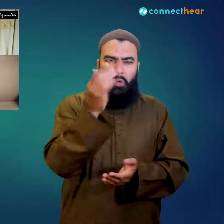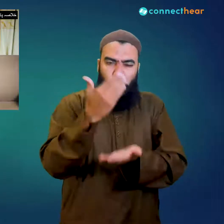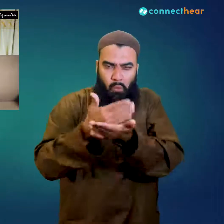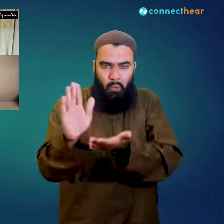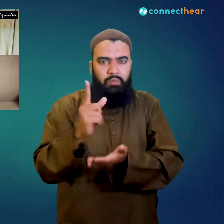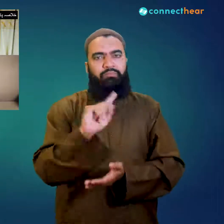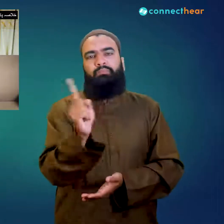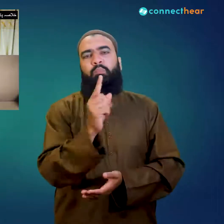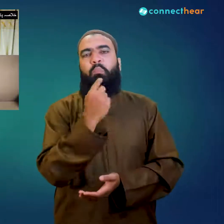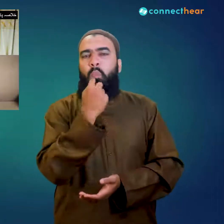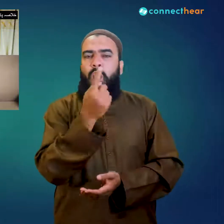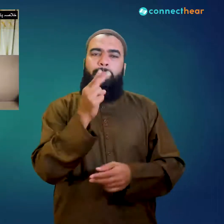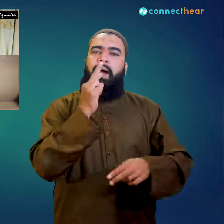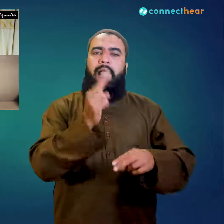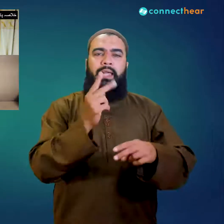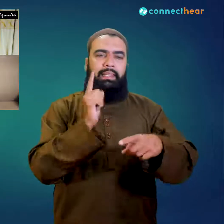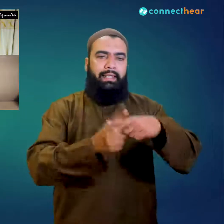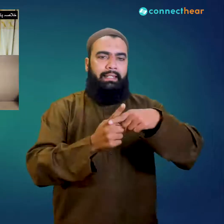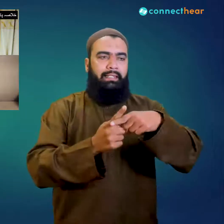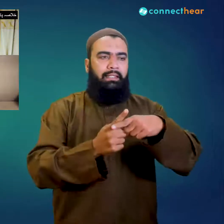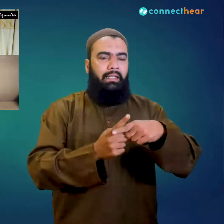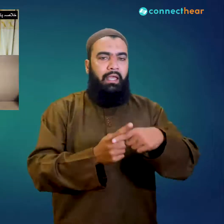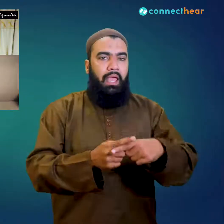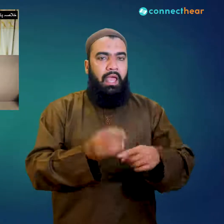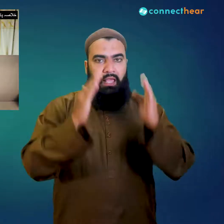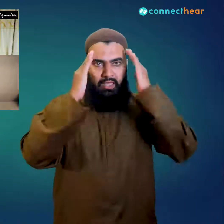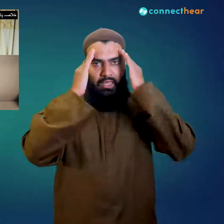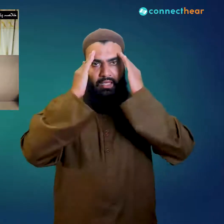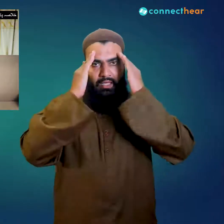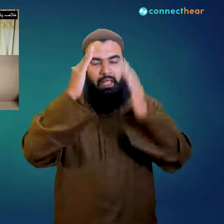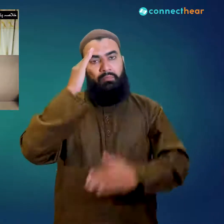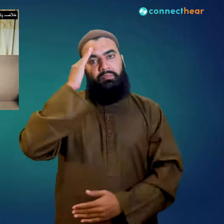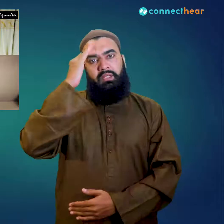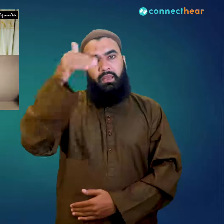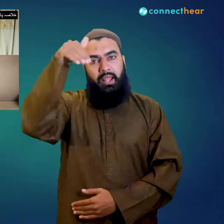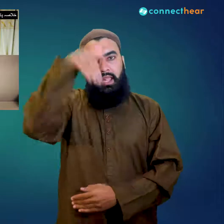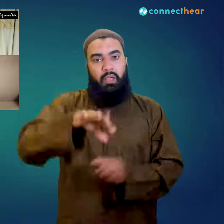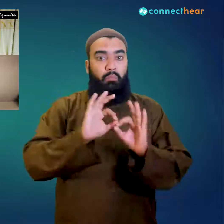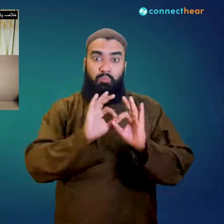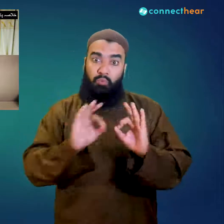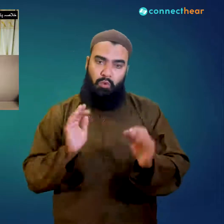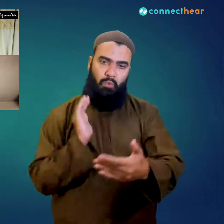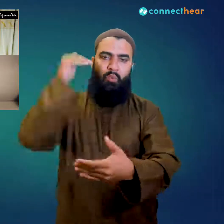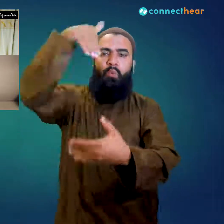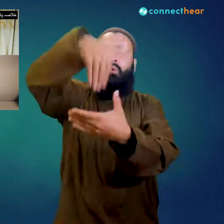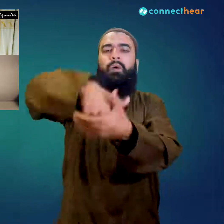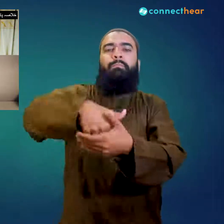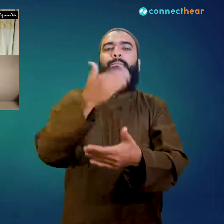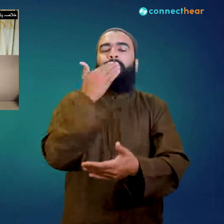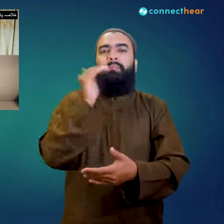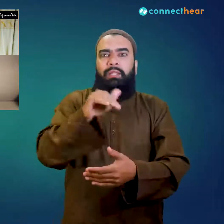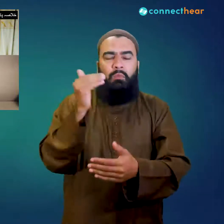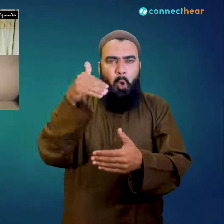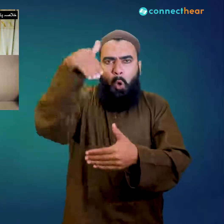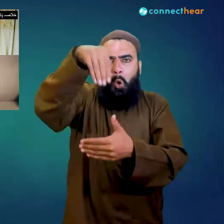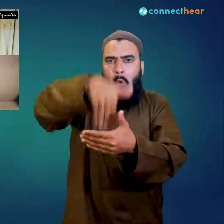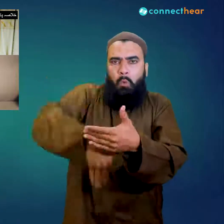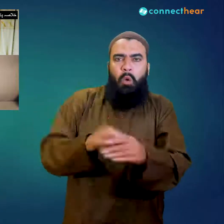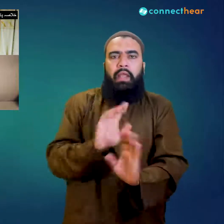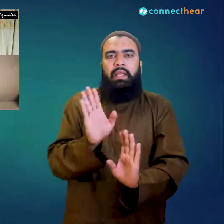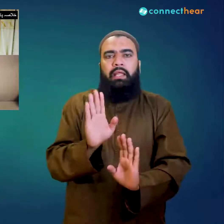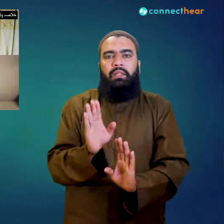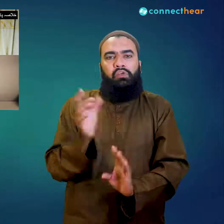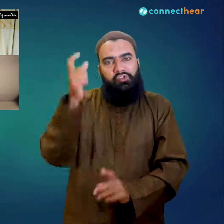پیروی ہو رہی، جب حق کی پیروی نہیں ہو رہی تو پھر شیطان کی پیروی ہو رہی ہے۔ تو وہاں فرمایا گیا کہ شیطان تمہارا کھلا ہوا دشمن